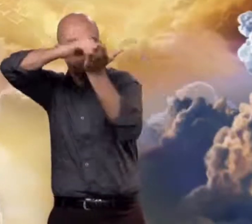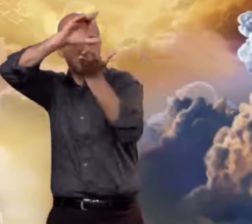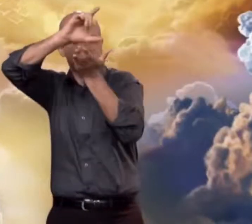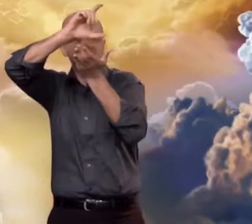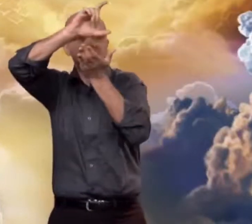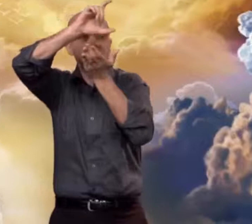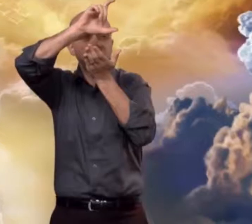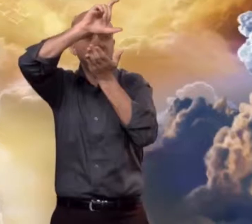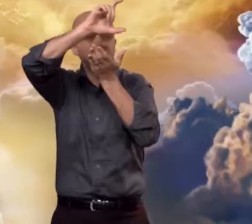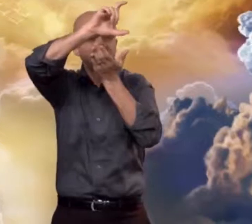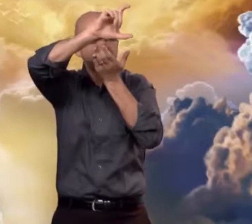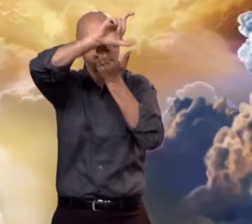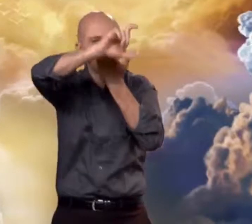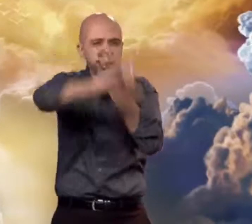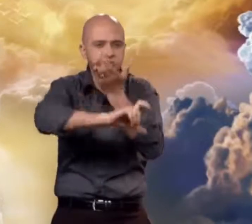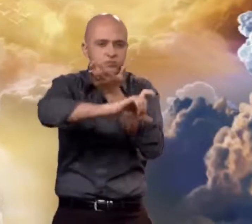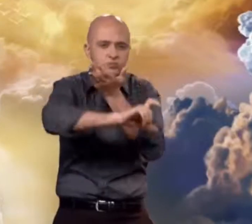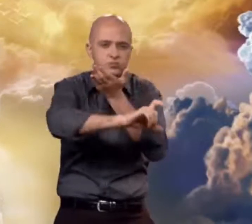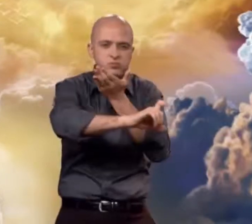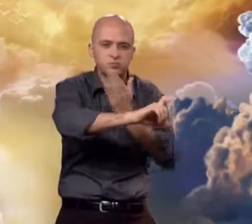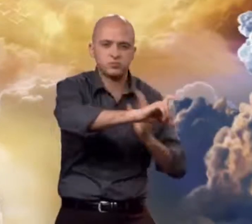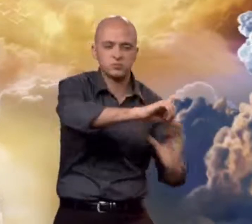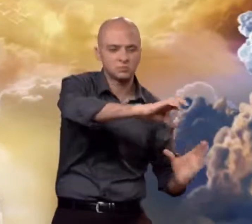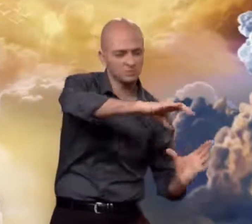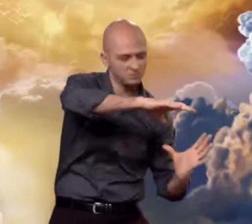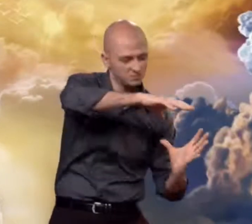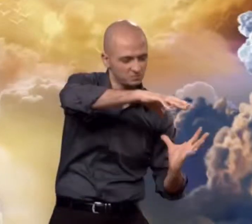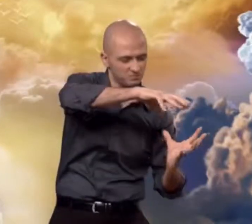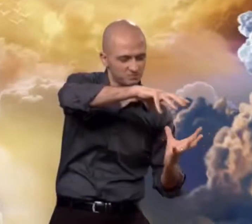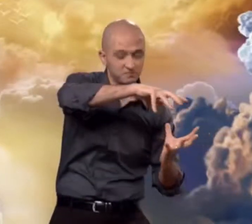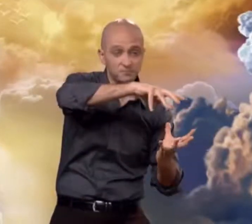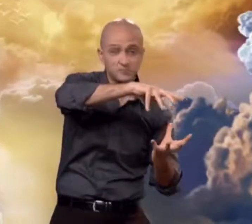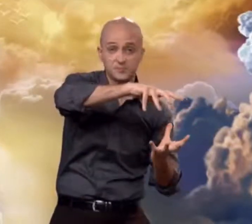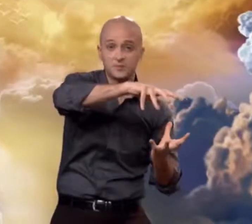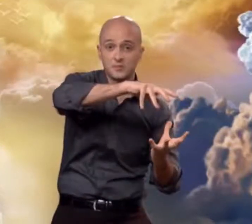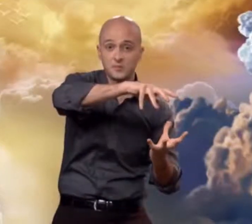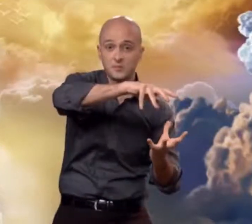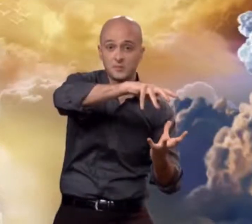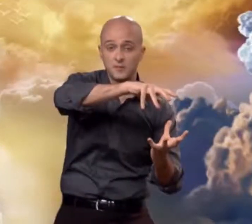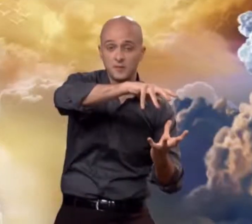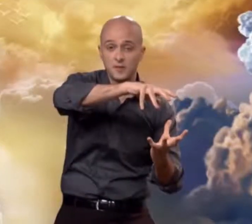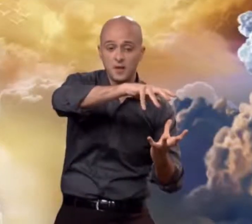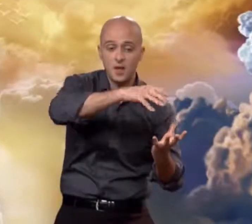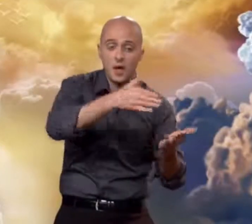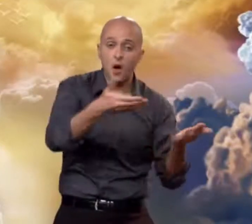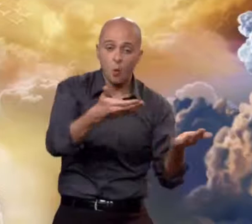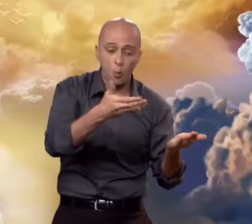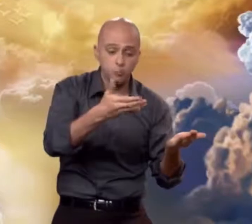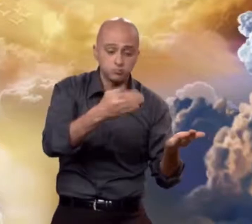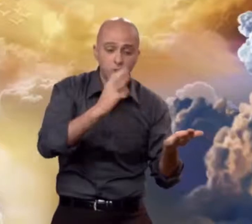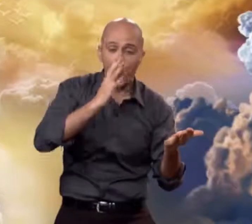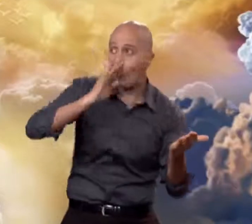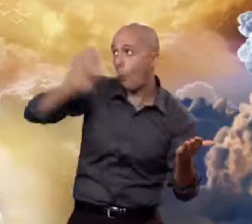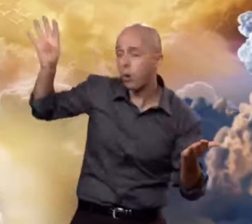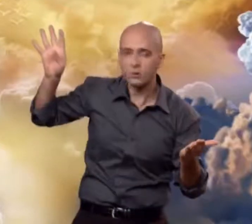Jesus. Satanás utilizou os seres humanos como seus agentes, a fim de encher de sofrimento e tristeza a vida do